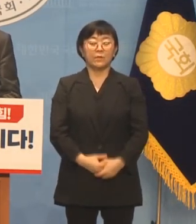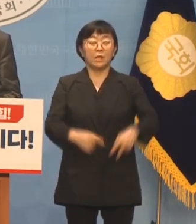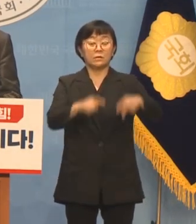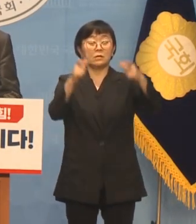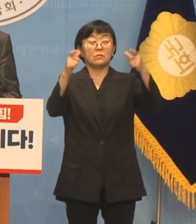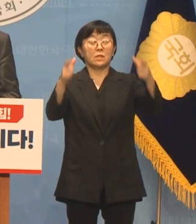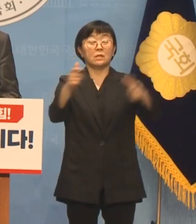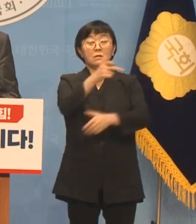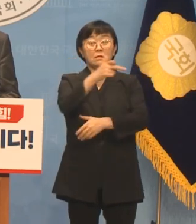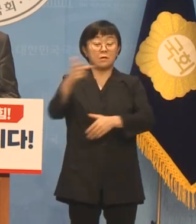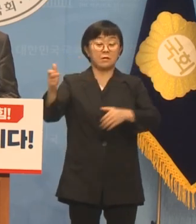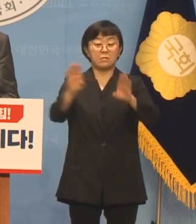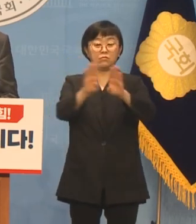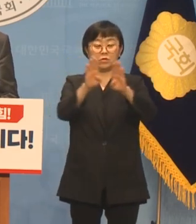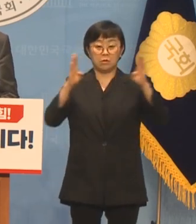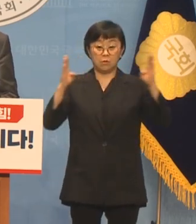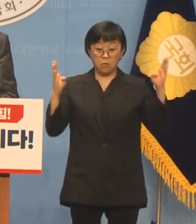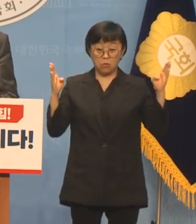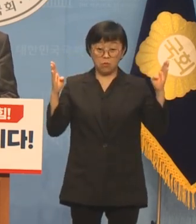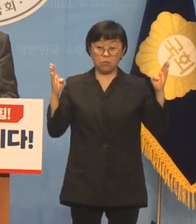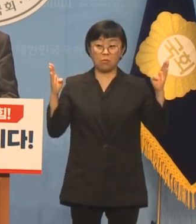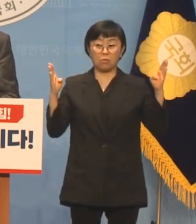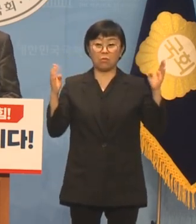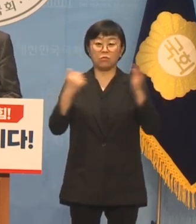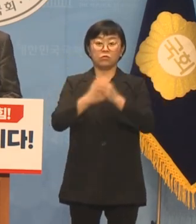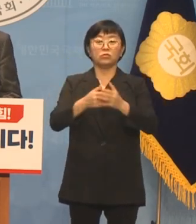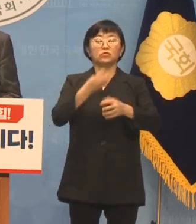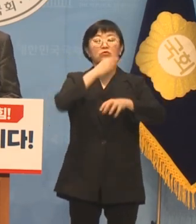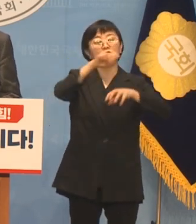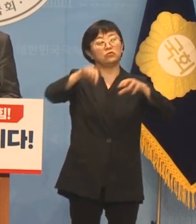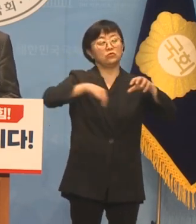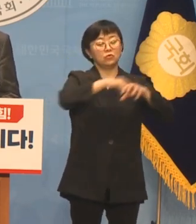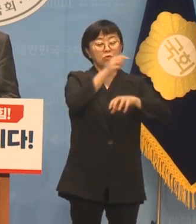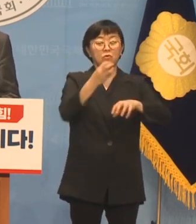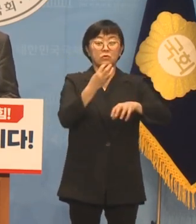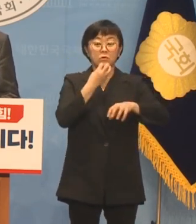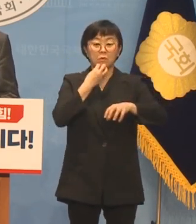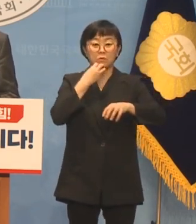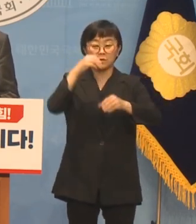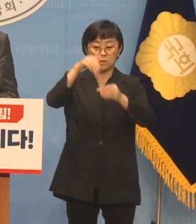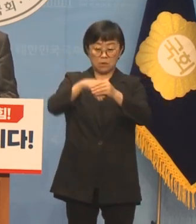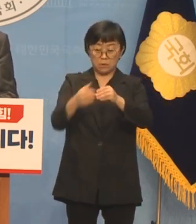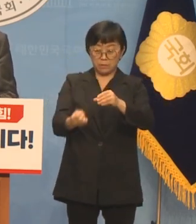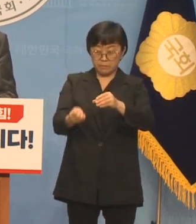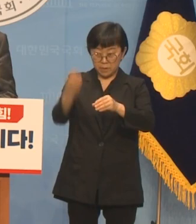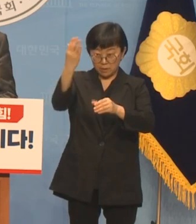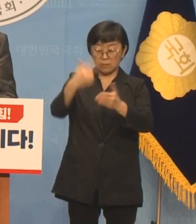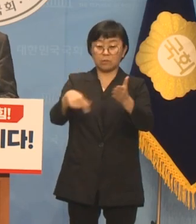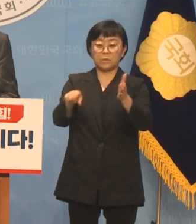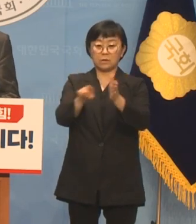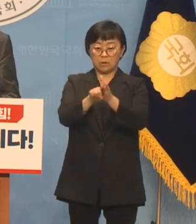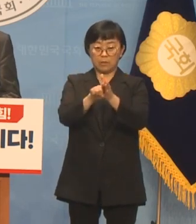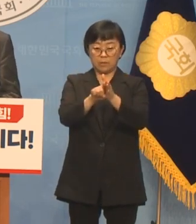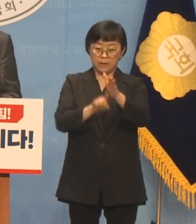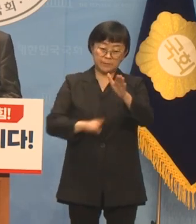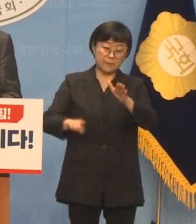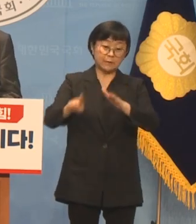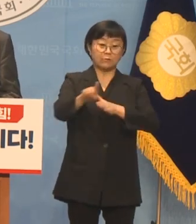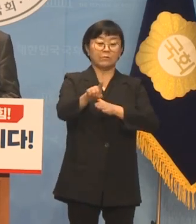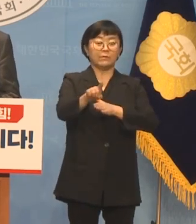서대문의 큰 대문을 열고 수도 서울 총선 압승에 돌풍을